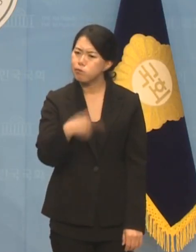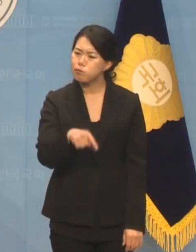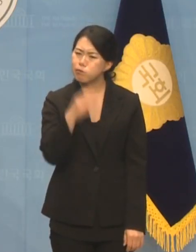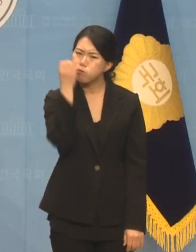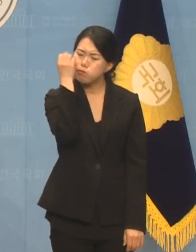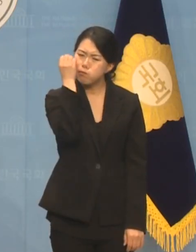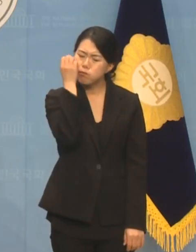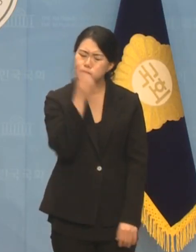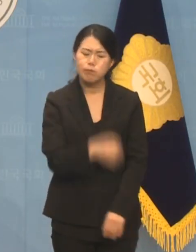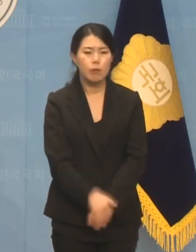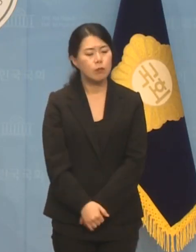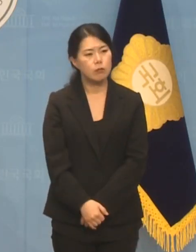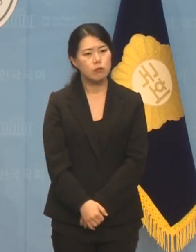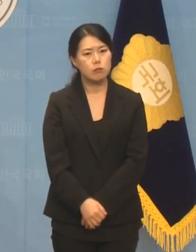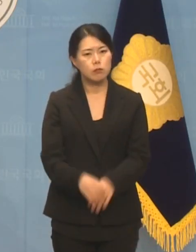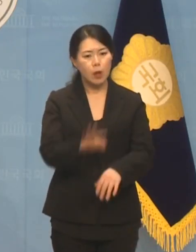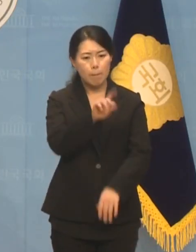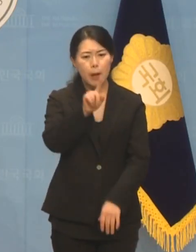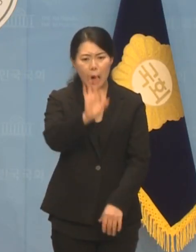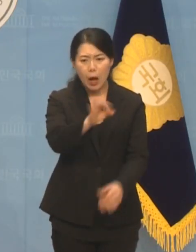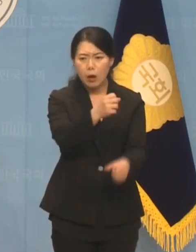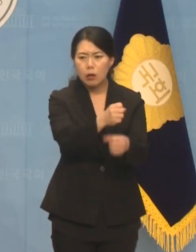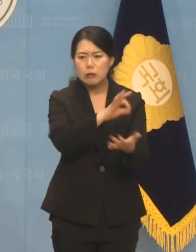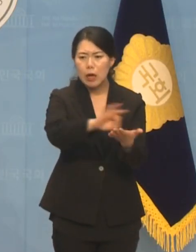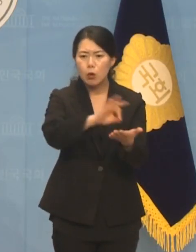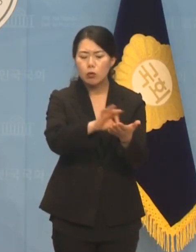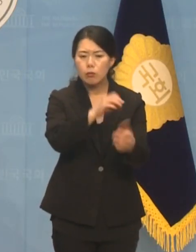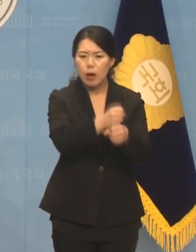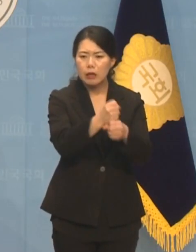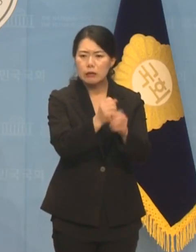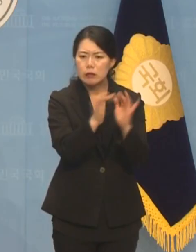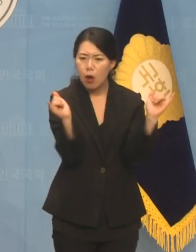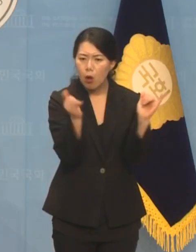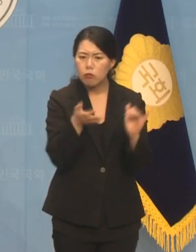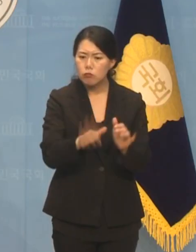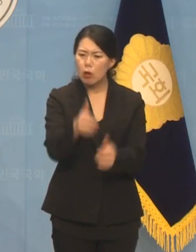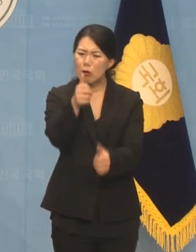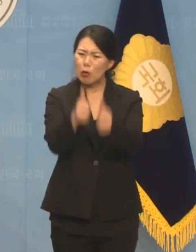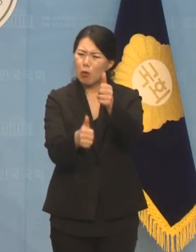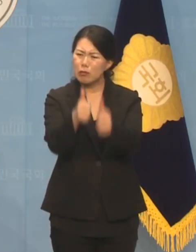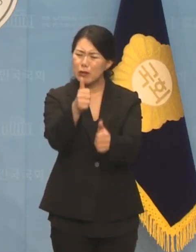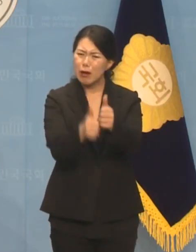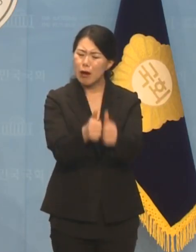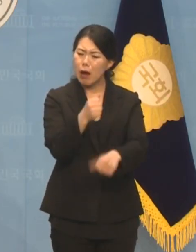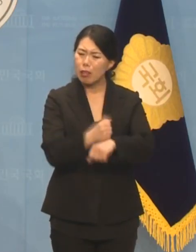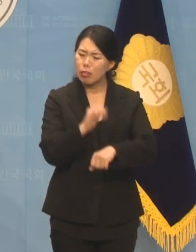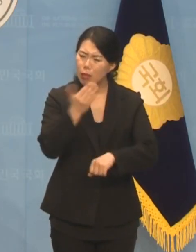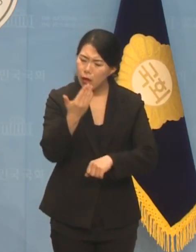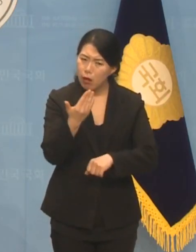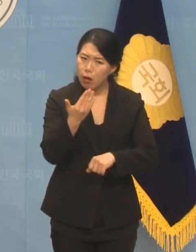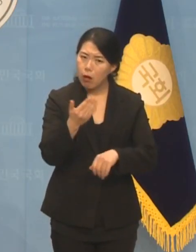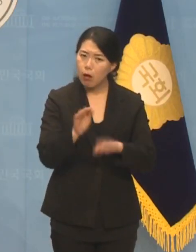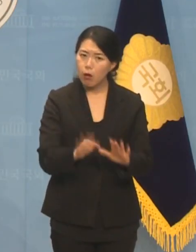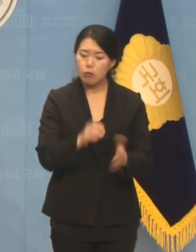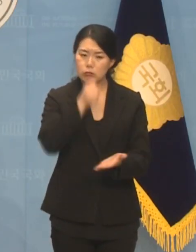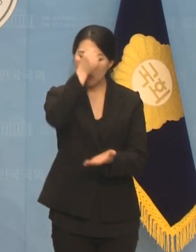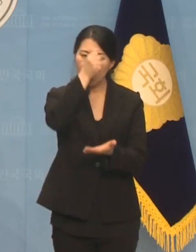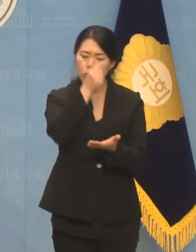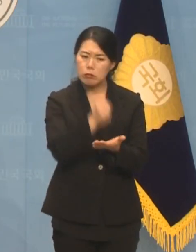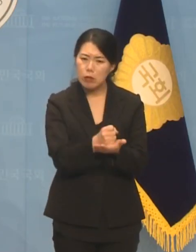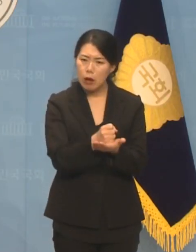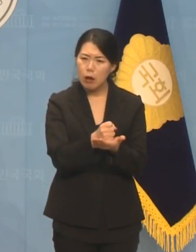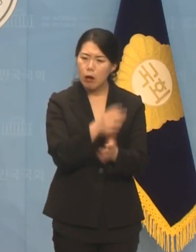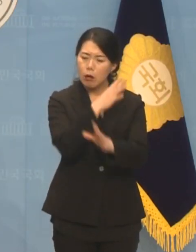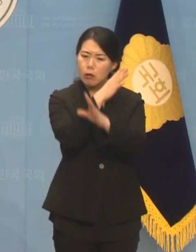해괴한 논리입니다. 망 제공자가 경쟁자일 수도 있다는 것이 정당한 망 이용 계약을